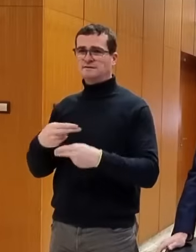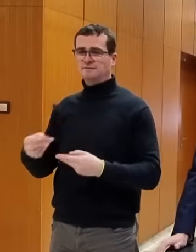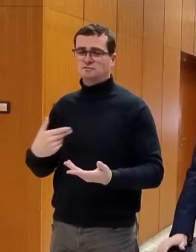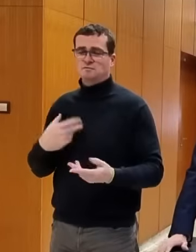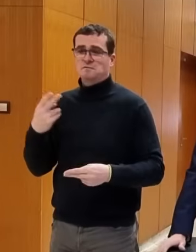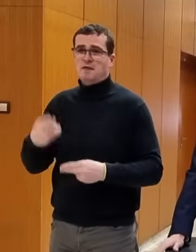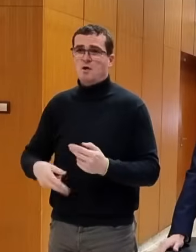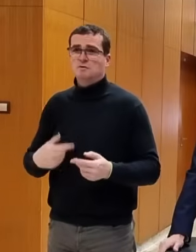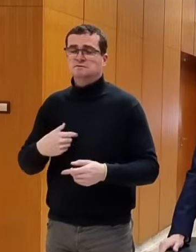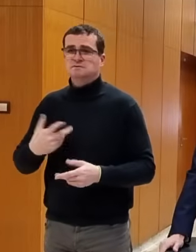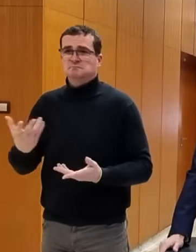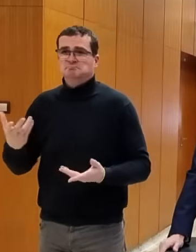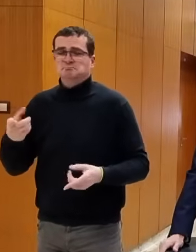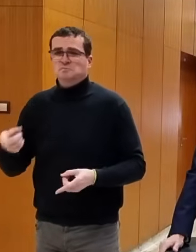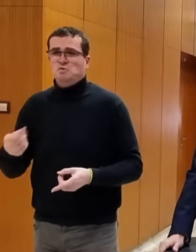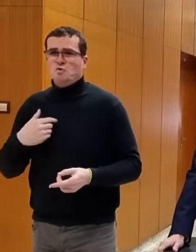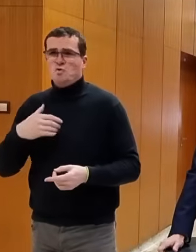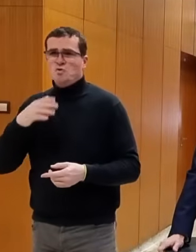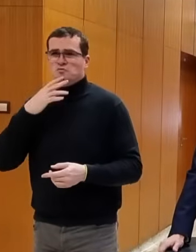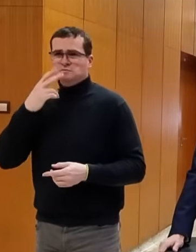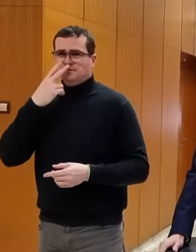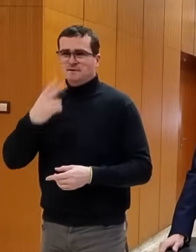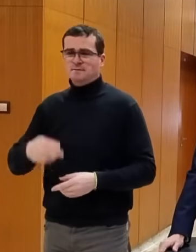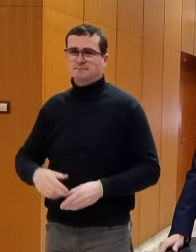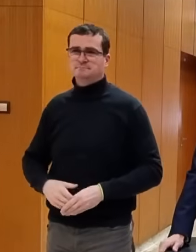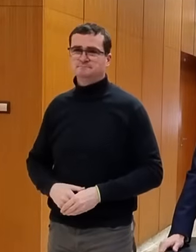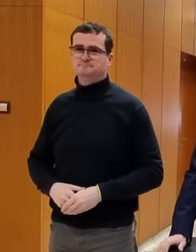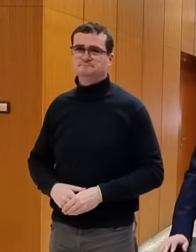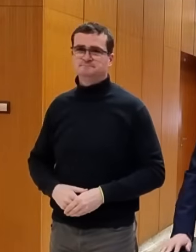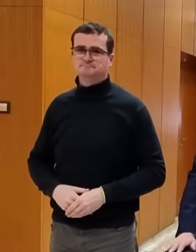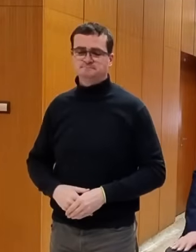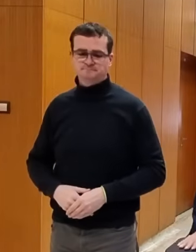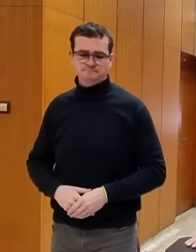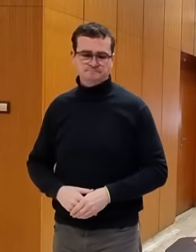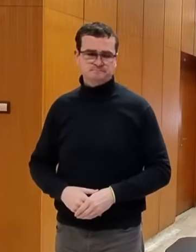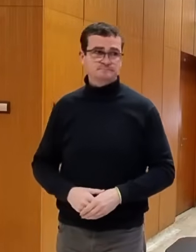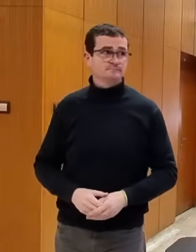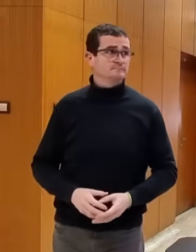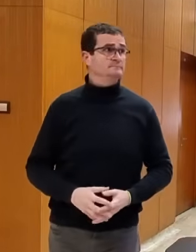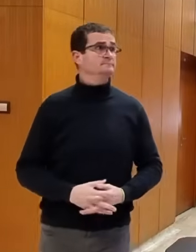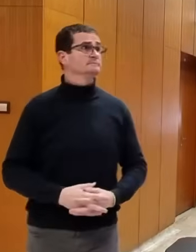na konci dňa posledné roky je to dostatočne dobre vidieť. Pekný deň vám všetkým želám.